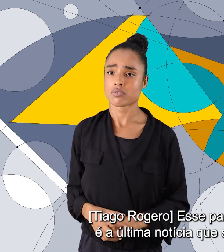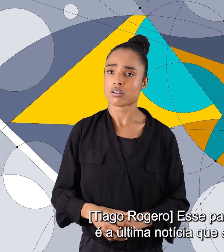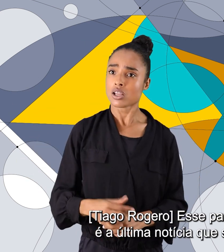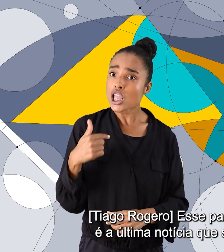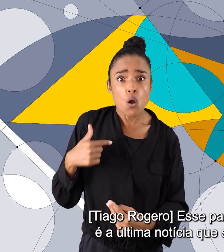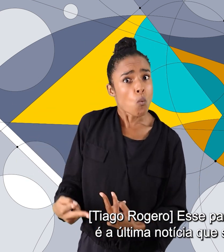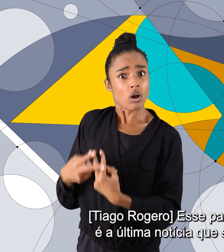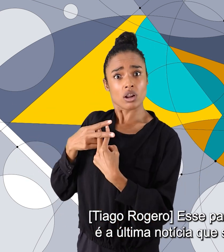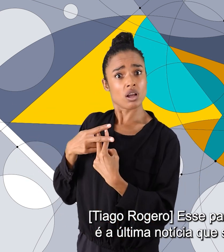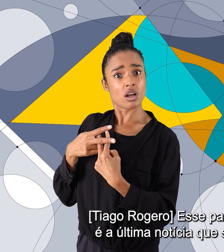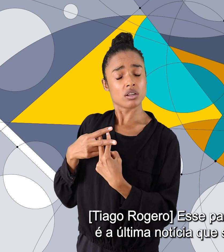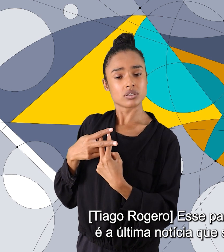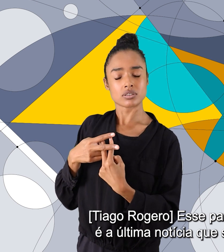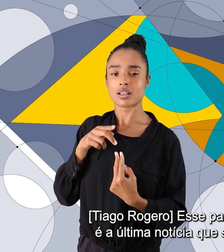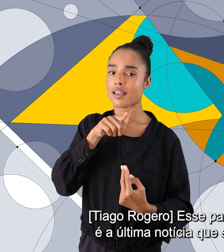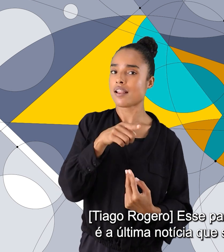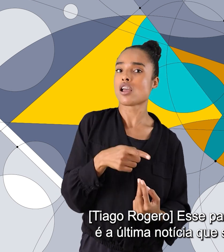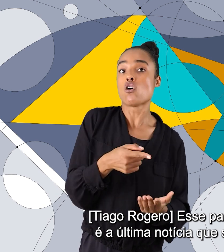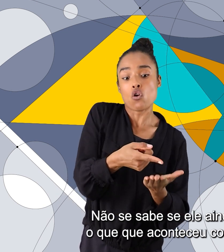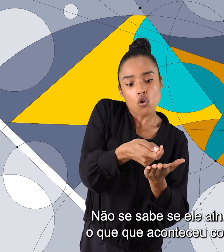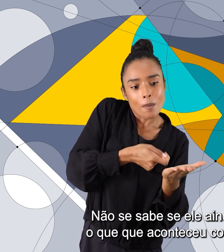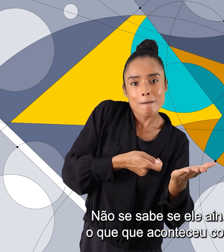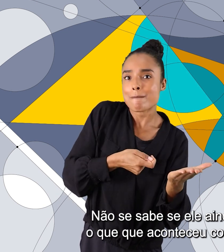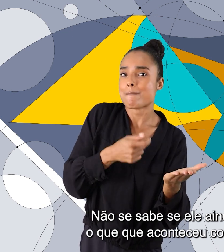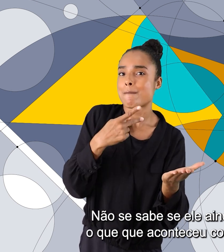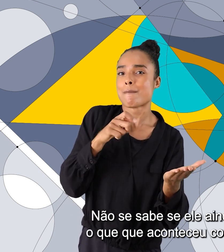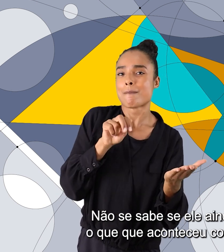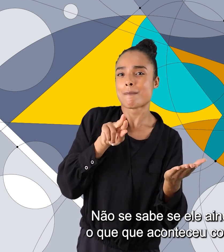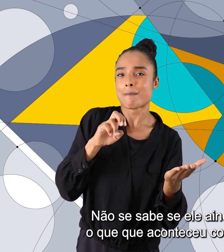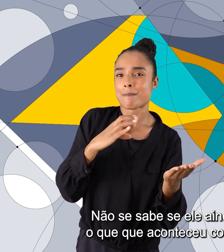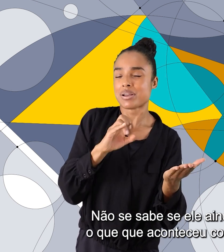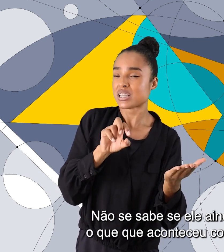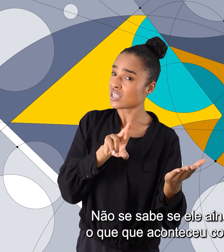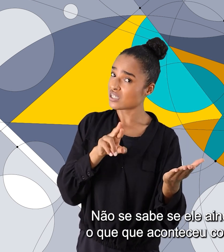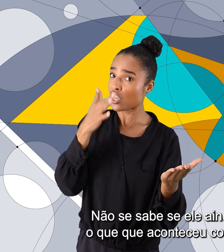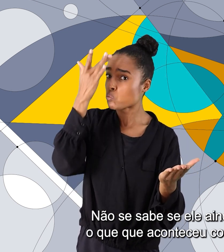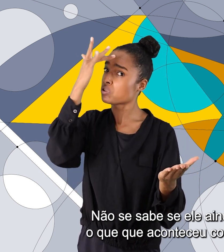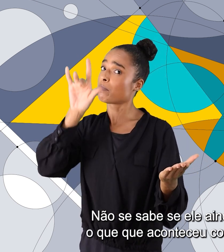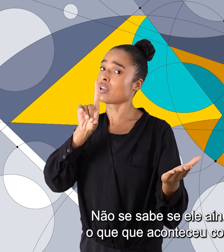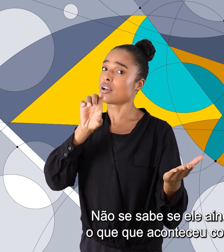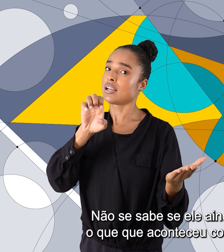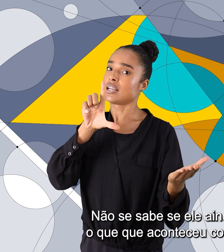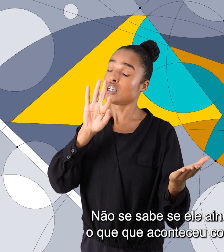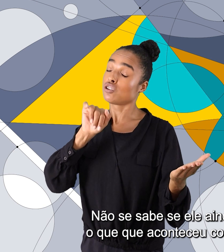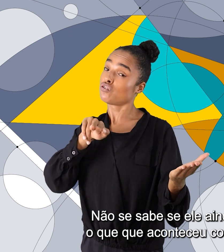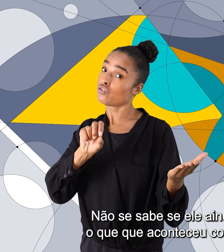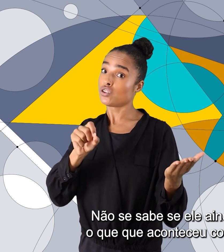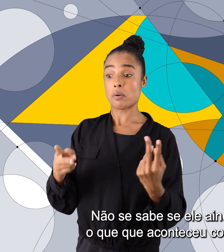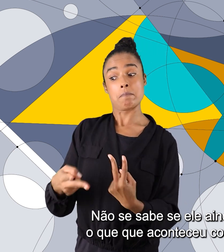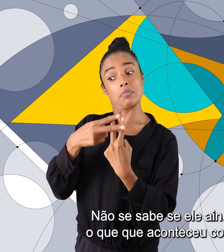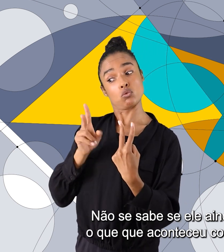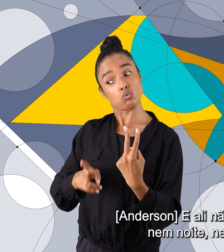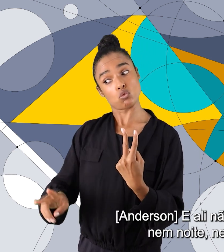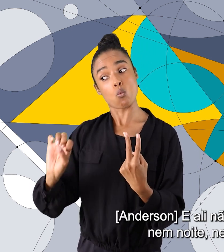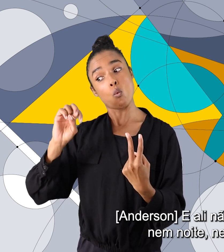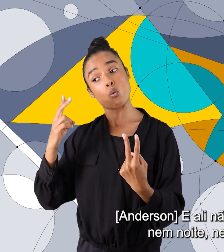da comissão é a última notícia que se tem do Delfino. Não se sabe se ele ainda estava preso, nem o que aconteceu com ele depois